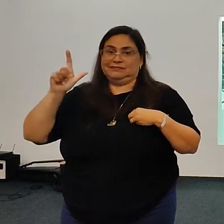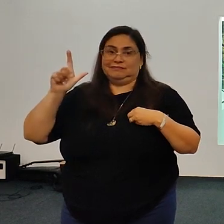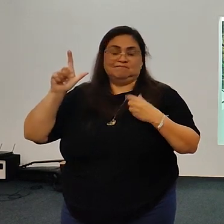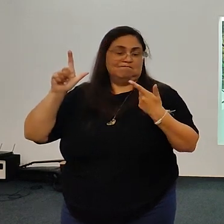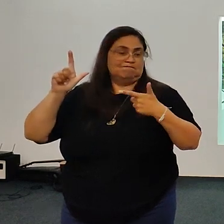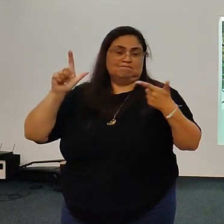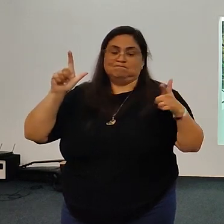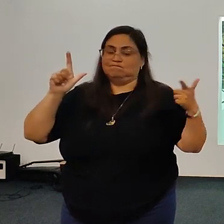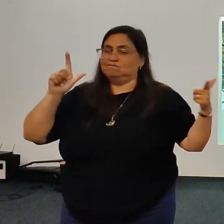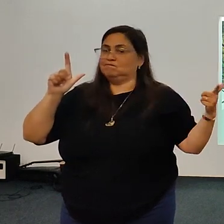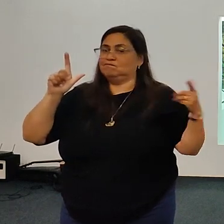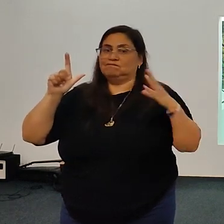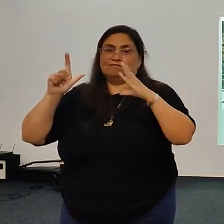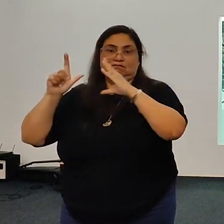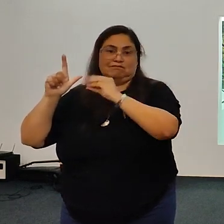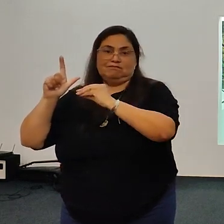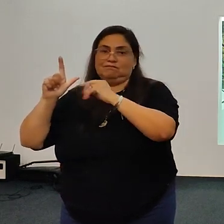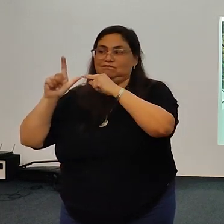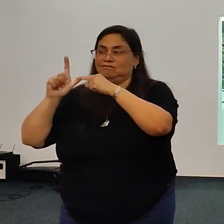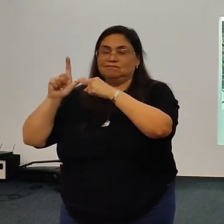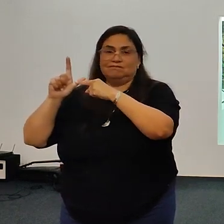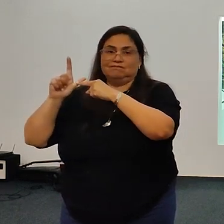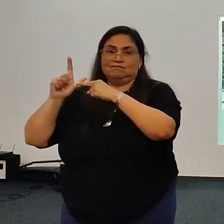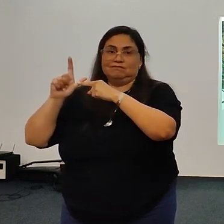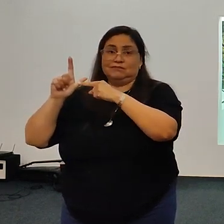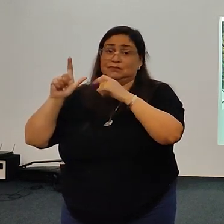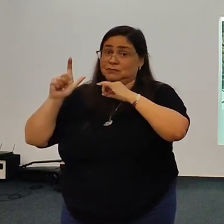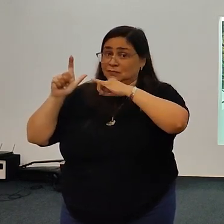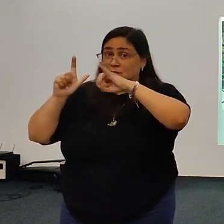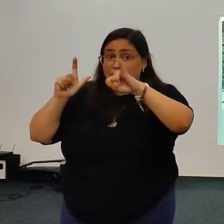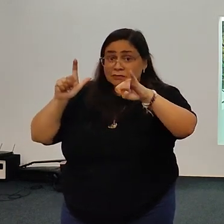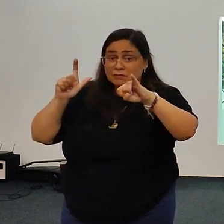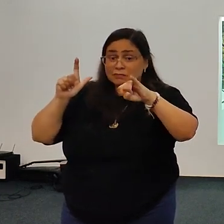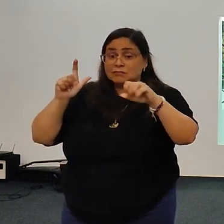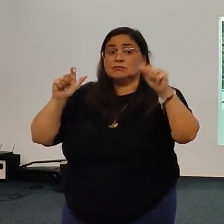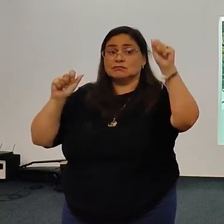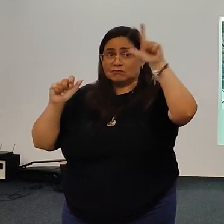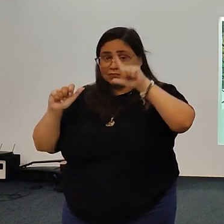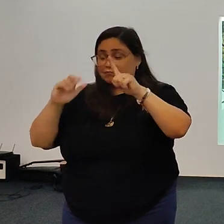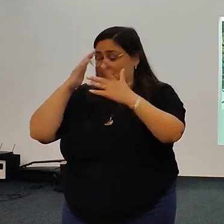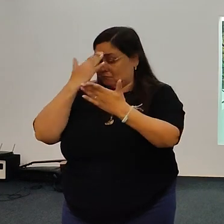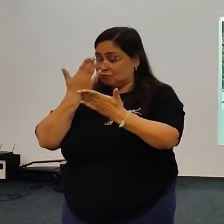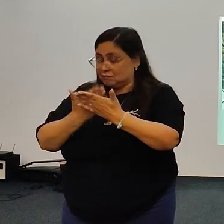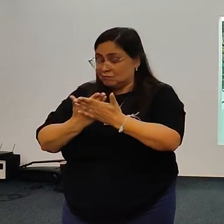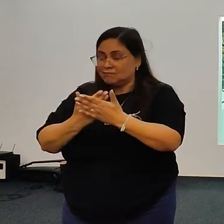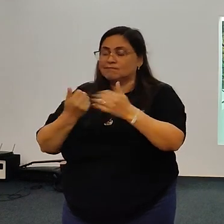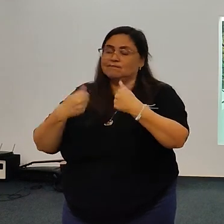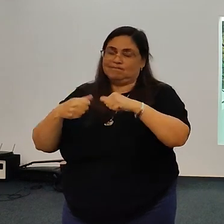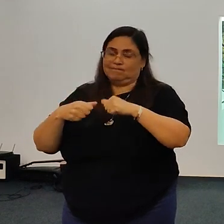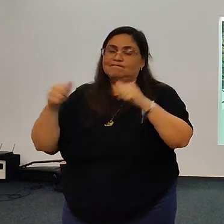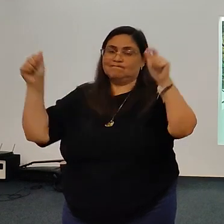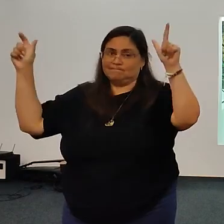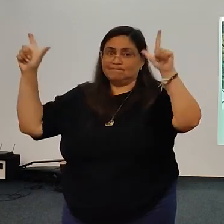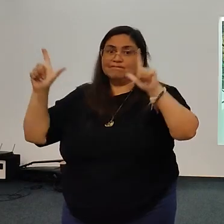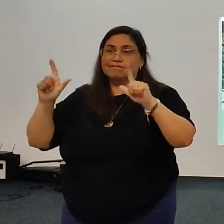não há treva alguma. Se você diz que anda na luz, ou crê na luz, você também deve andar como ele andou.